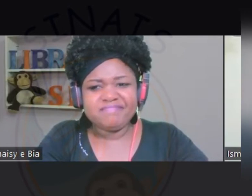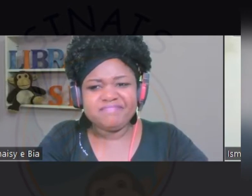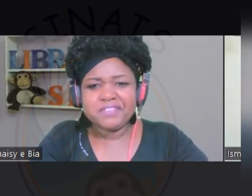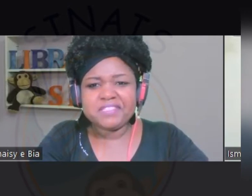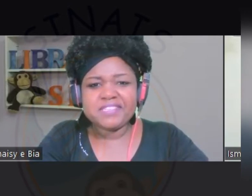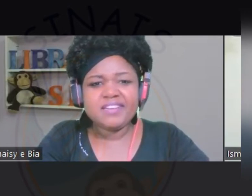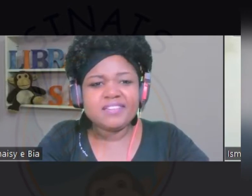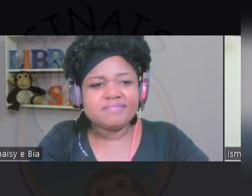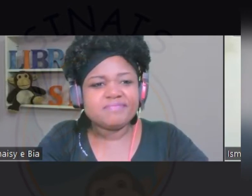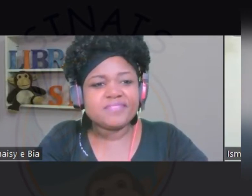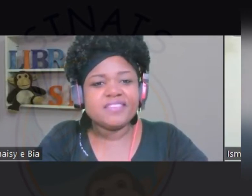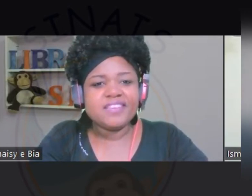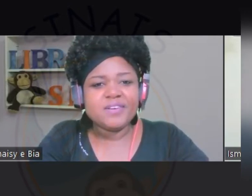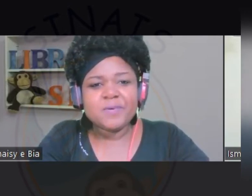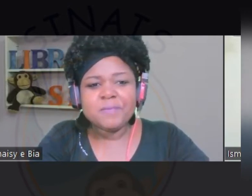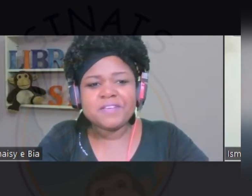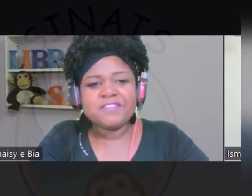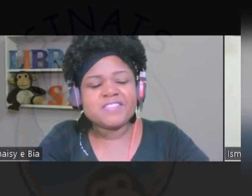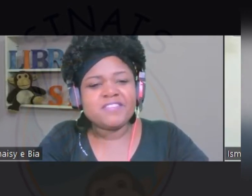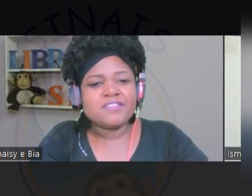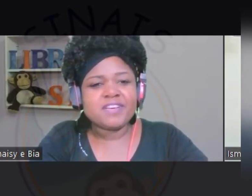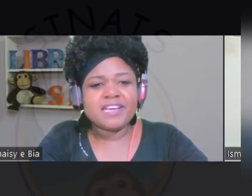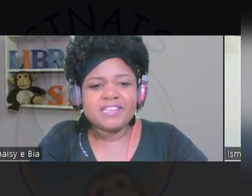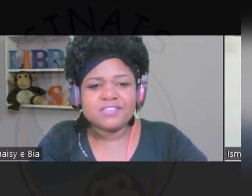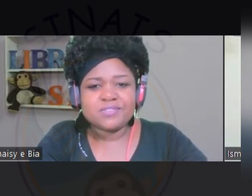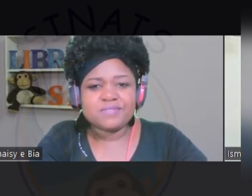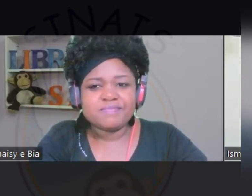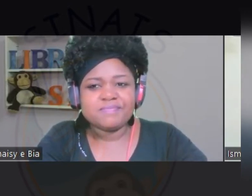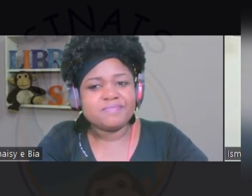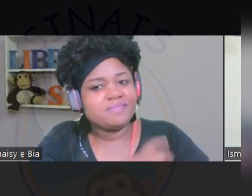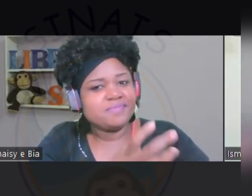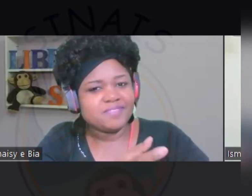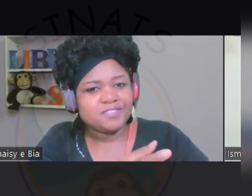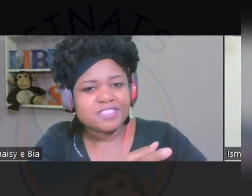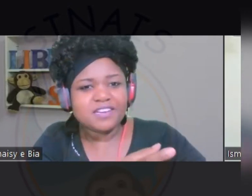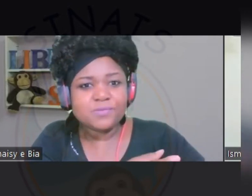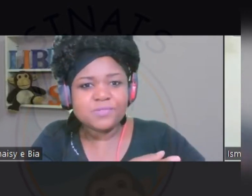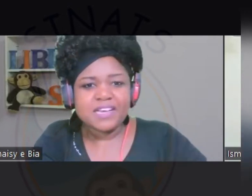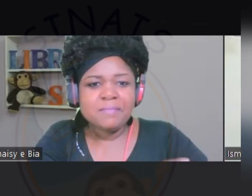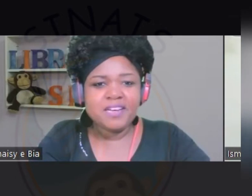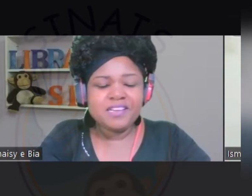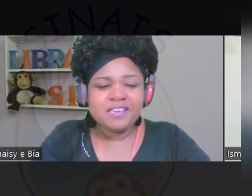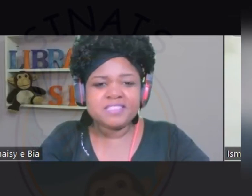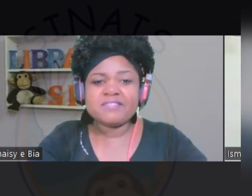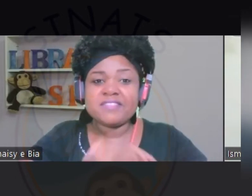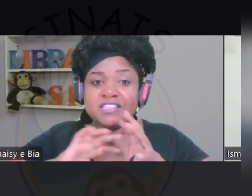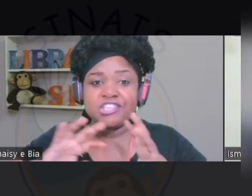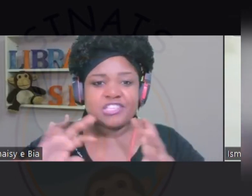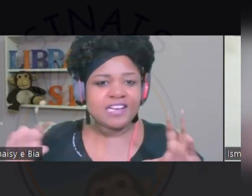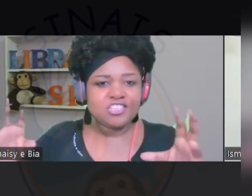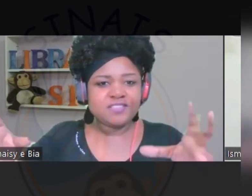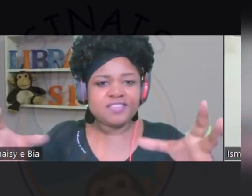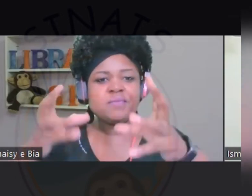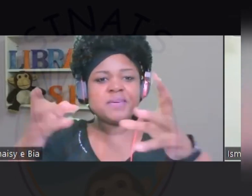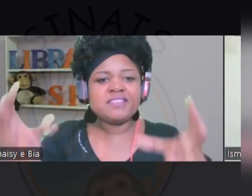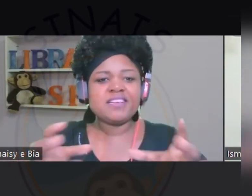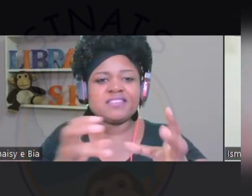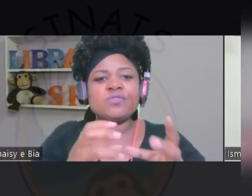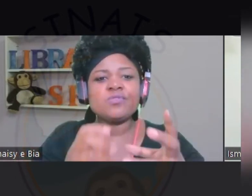não gostei não. Como que você vai falar isso? Se você não sabe Libras, você vai deixar de ter uma interação com o